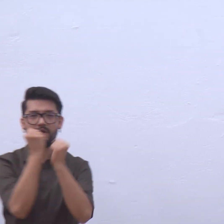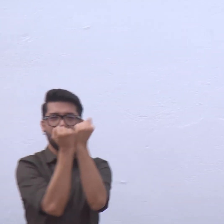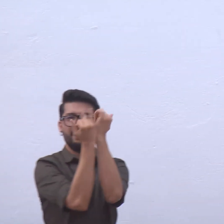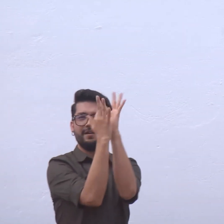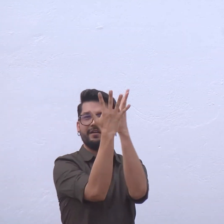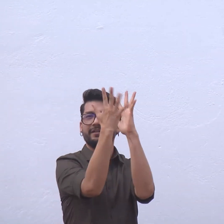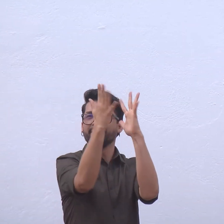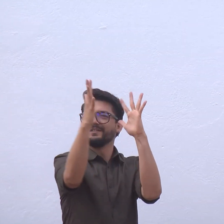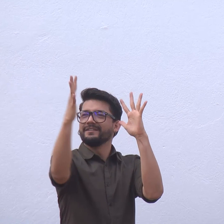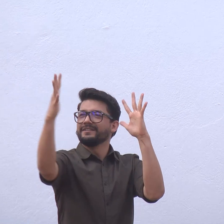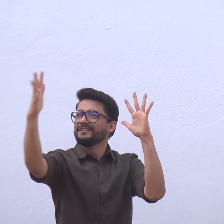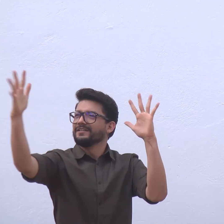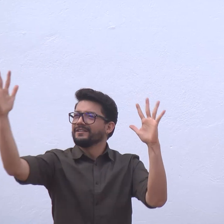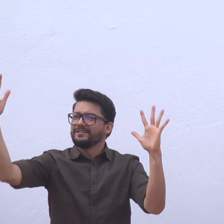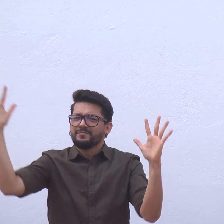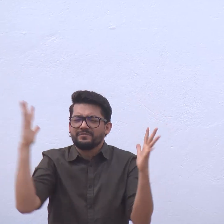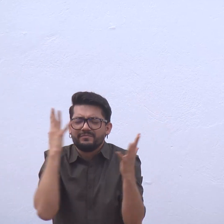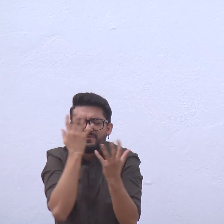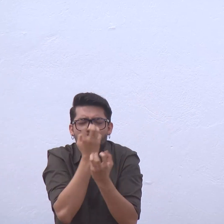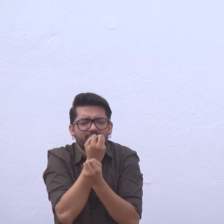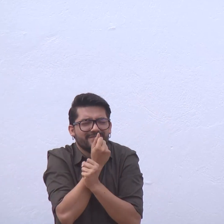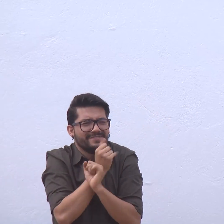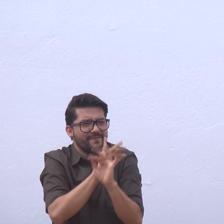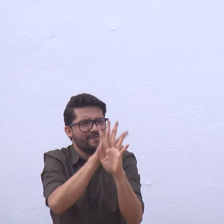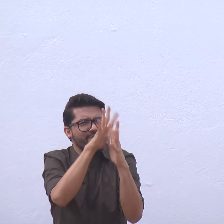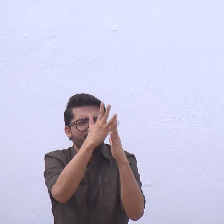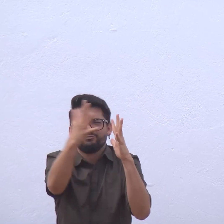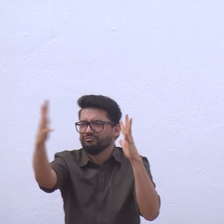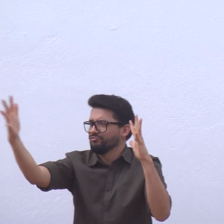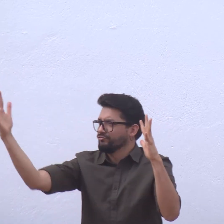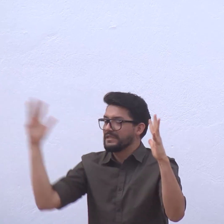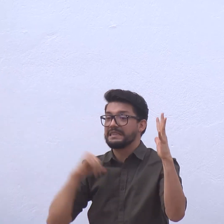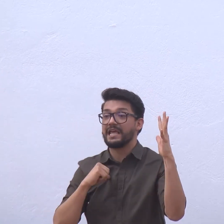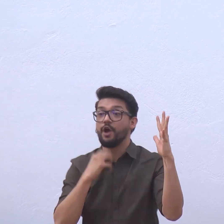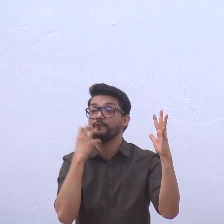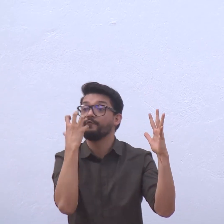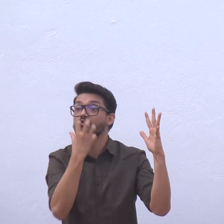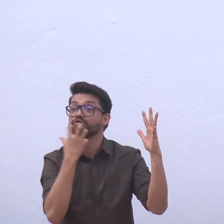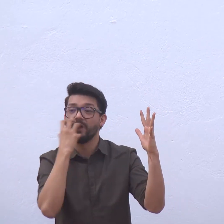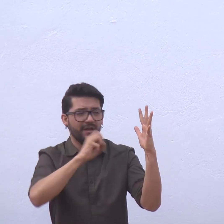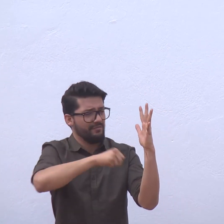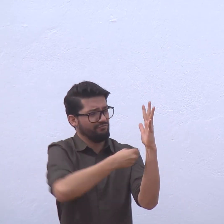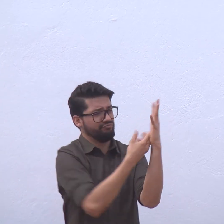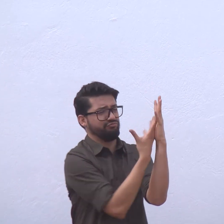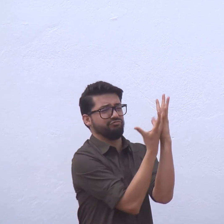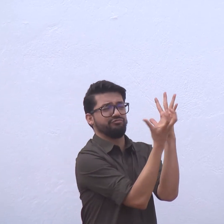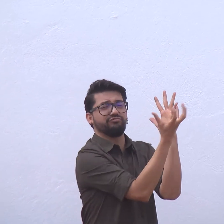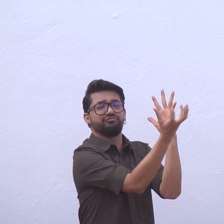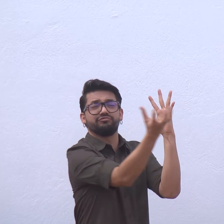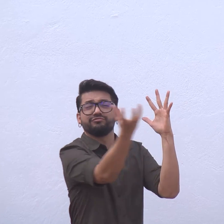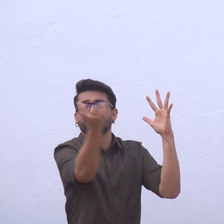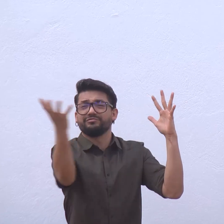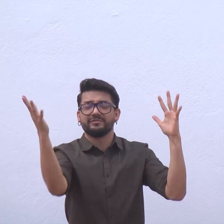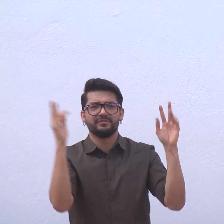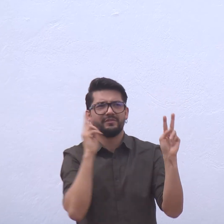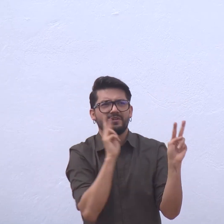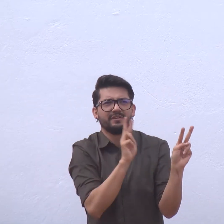y encuentra árboles alrededor de ese río, hermosos árboles frutales cargados